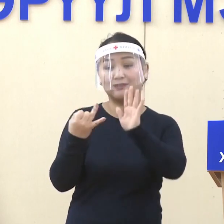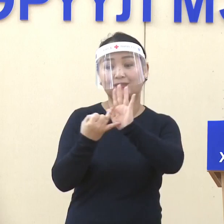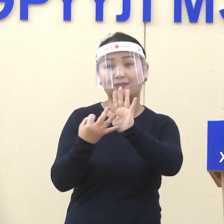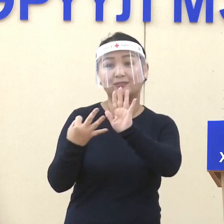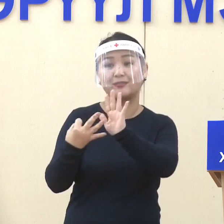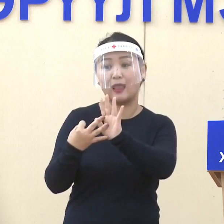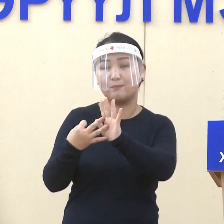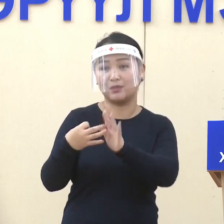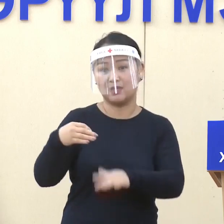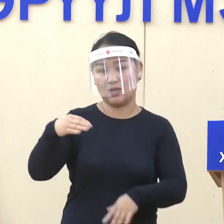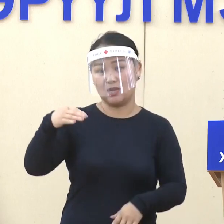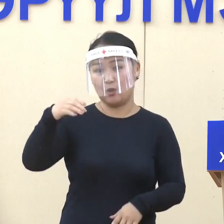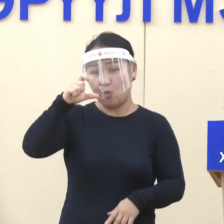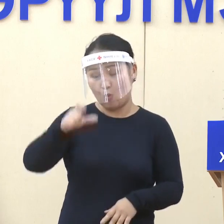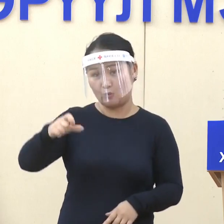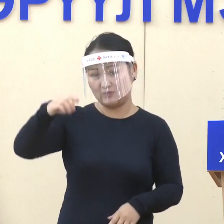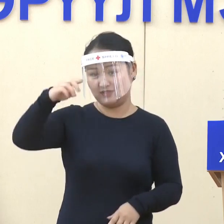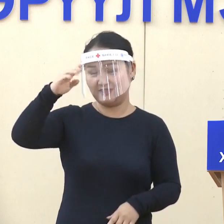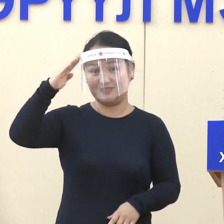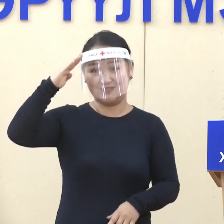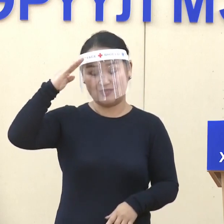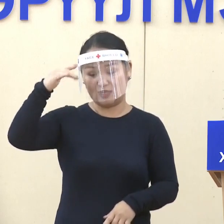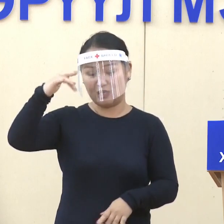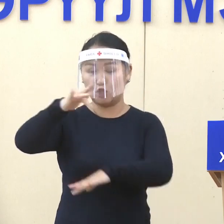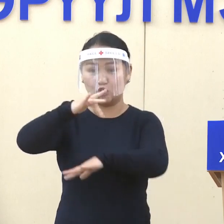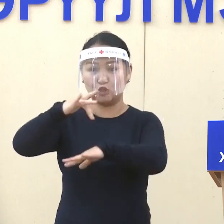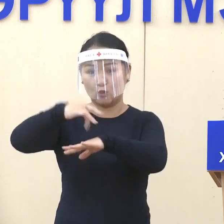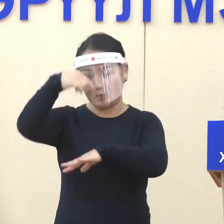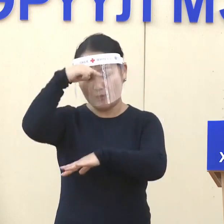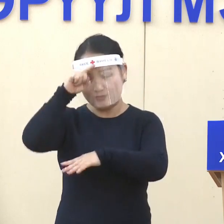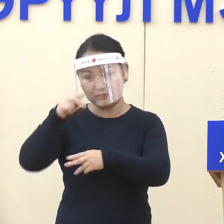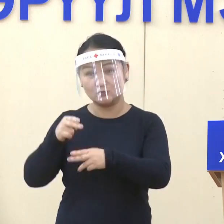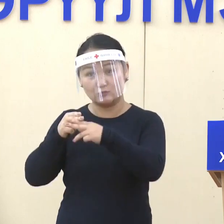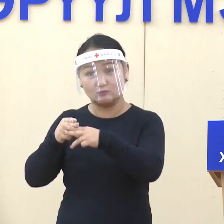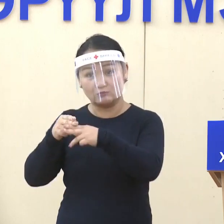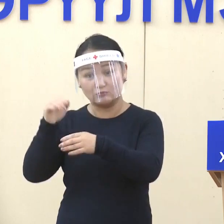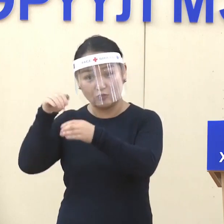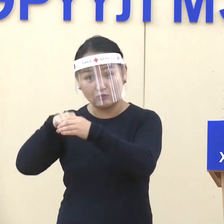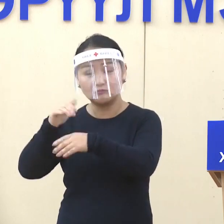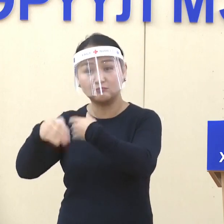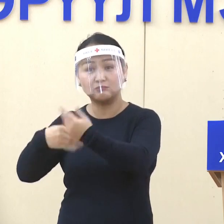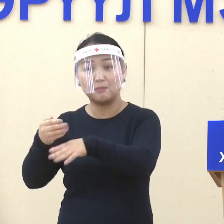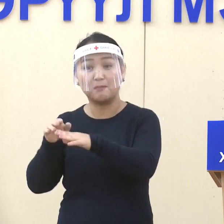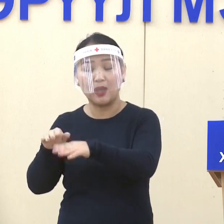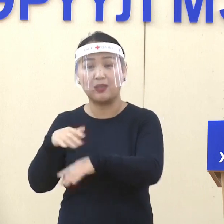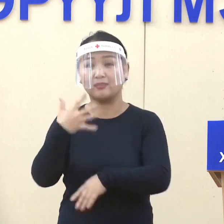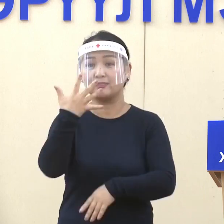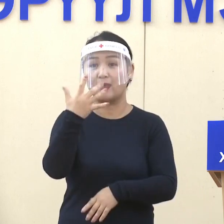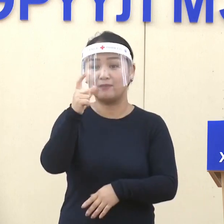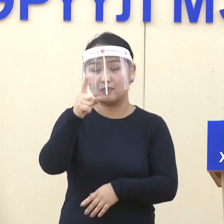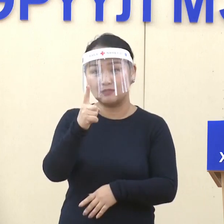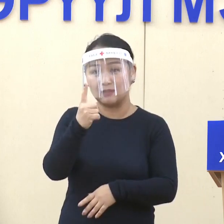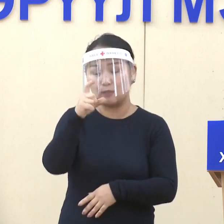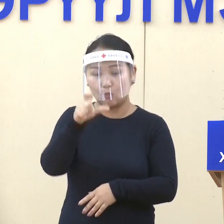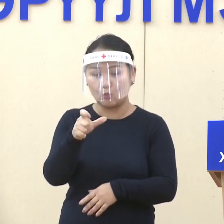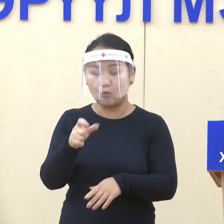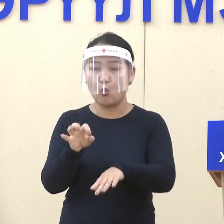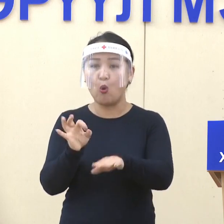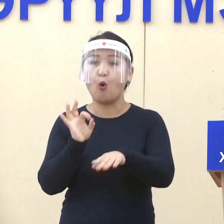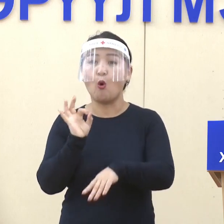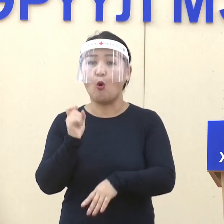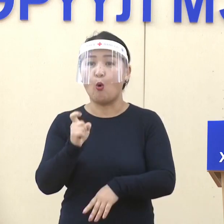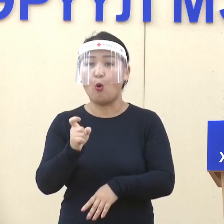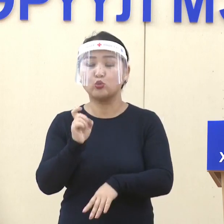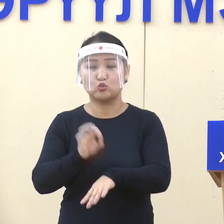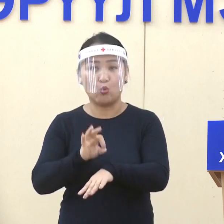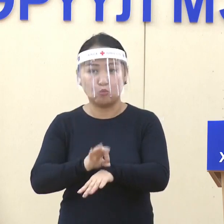78 хүн цэргийн төв эмнэлэгт бол хэвтэн эмнэлгийн тусламж үйлчилгээ авч байна. За үүнээс бол 51 хүн нь бол архаг хууч өвчтэй байгаа. За